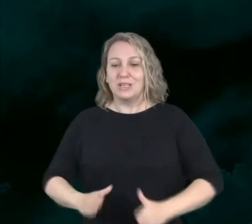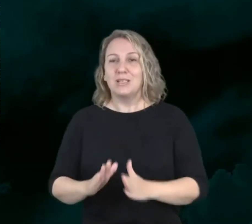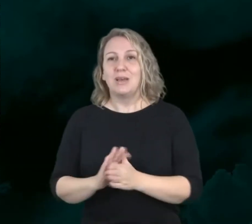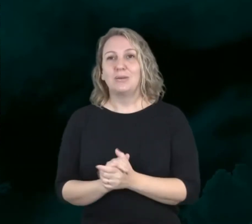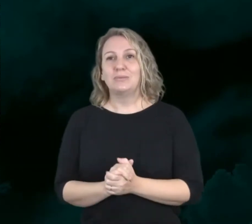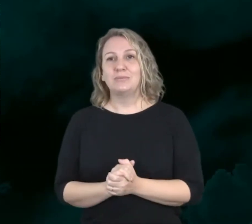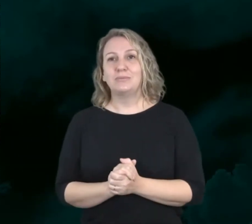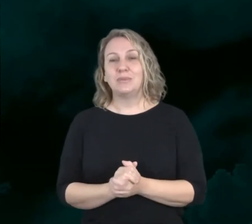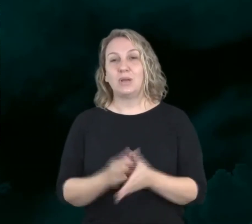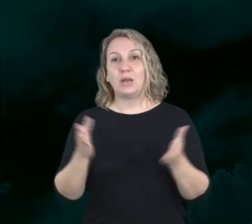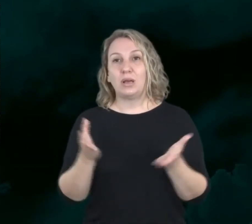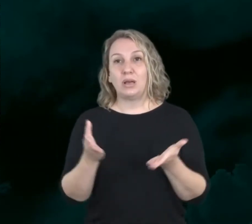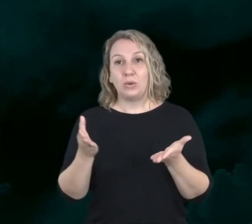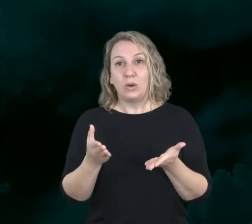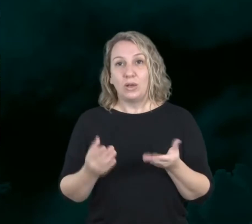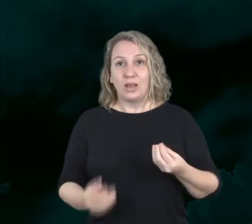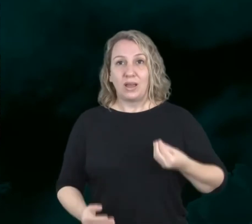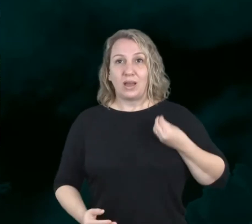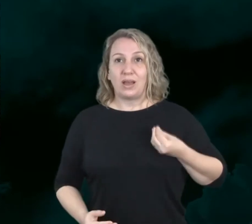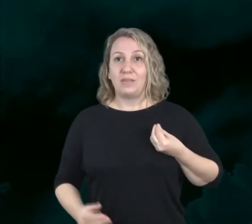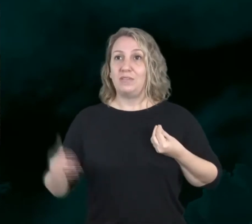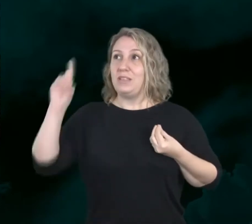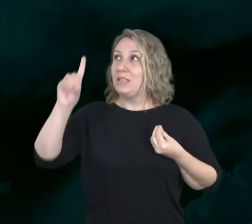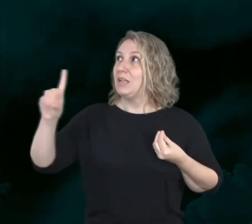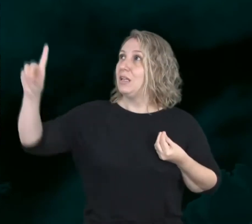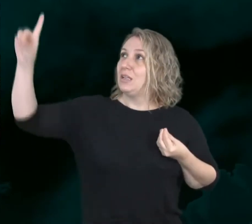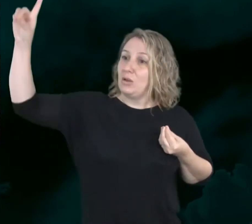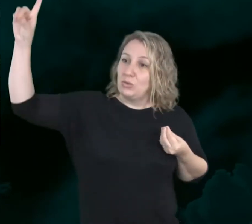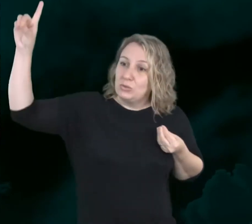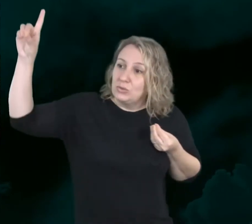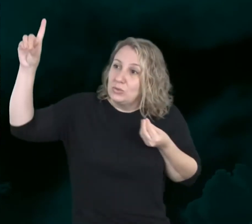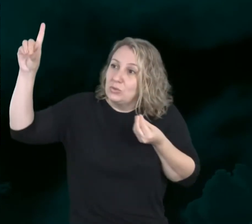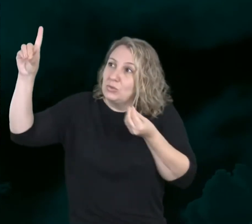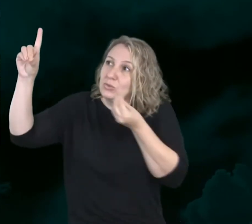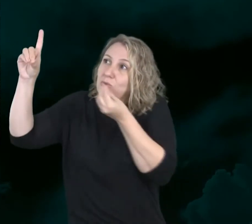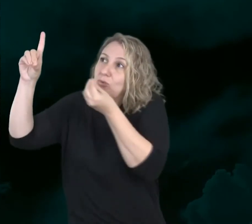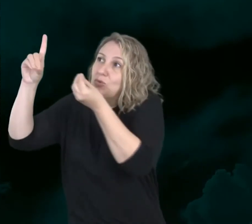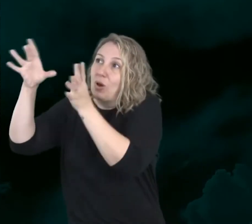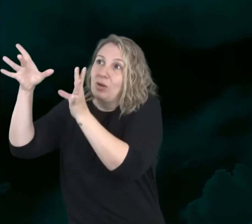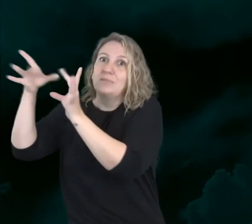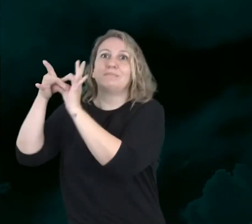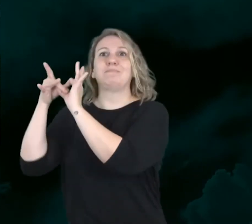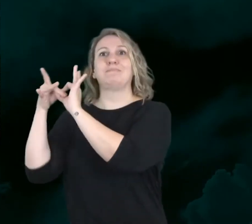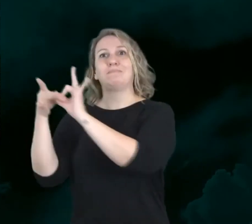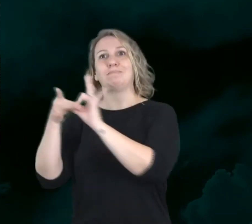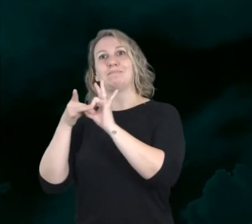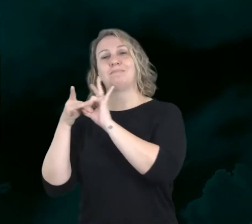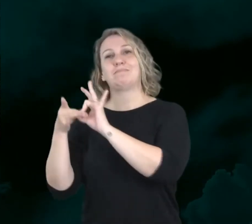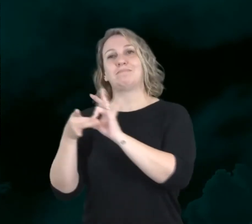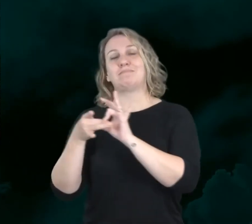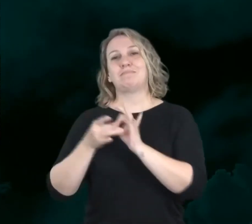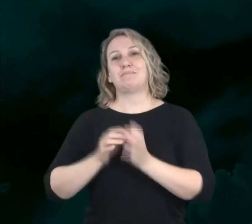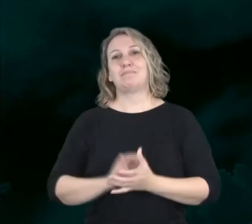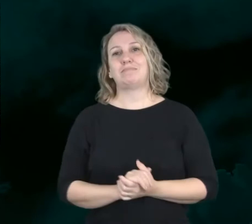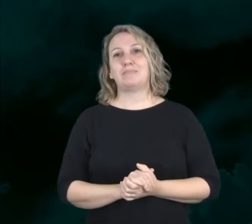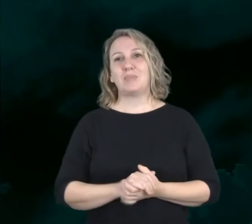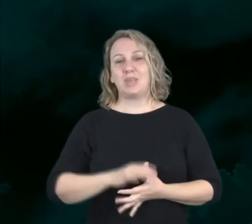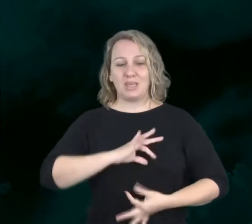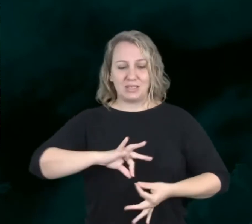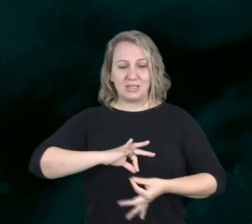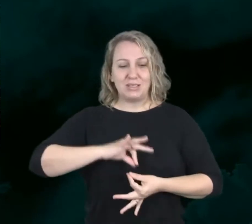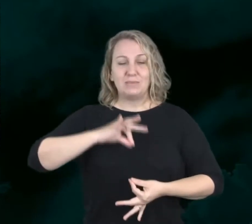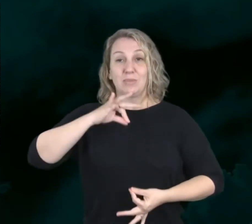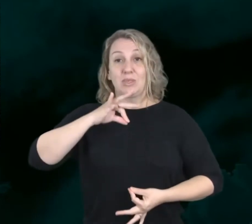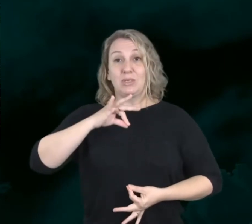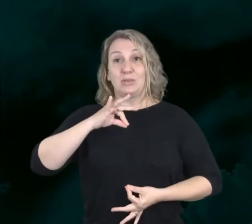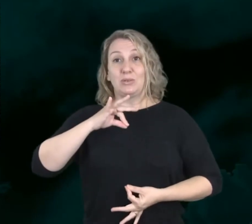foi reconectado com Deus no seu espírito, e essa fé, esse espírito te faz